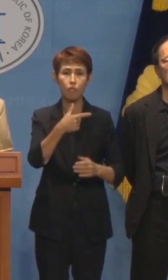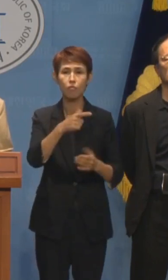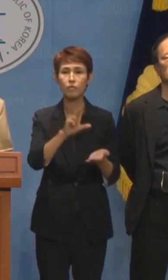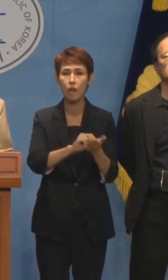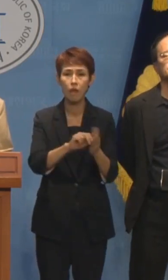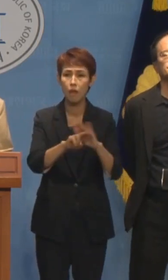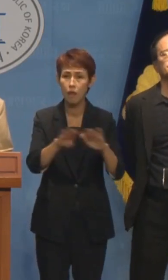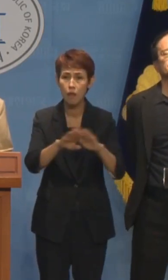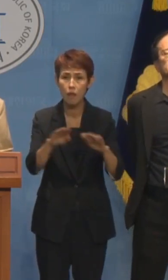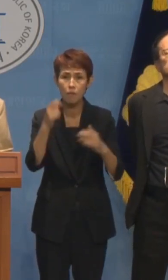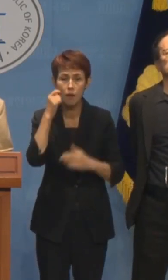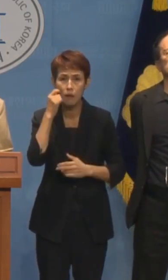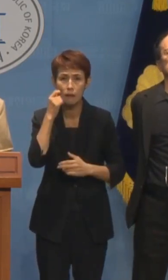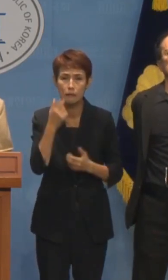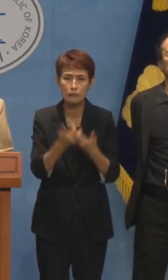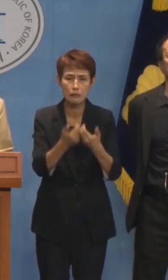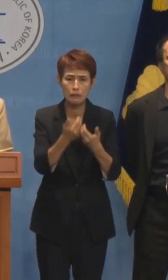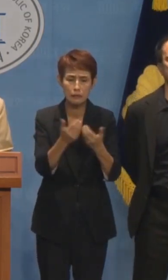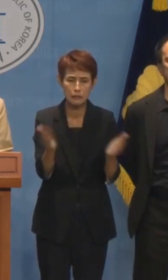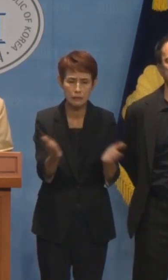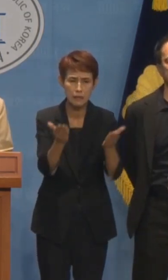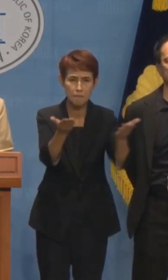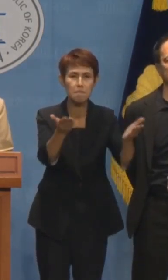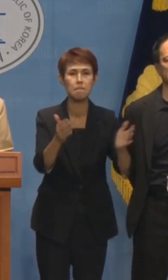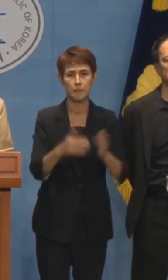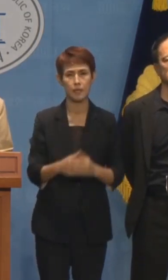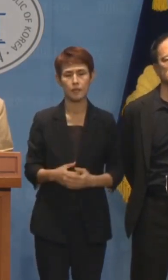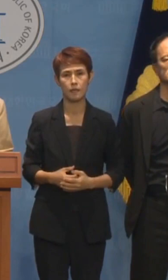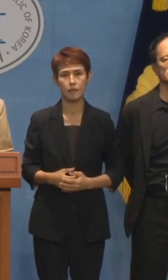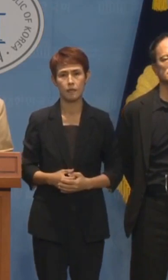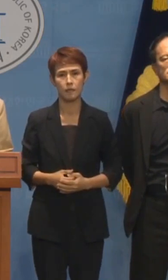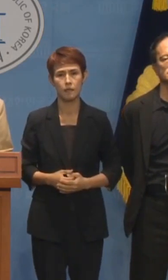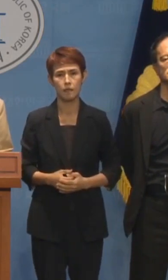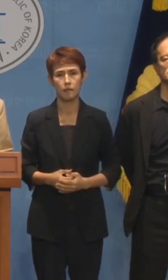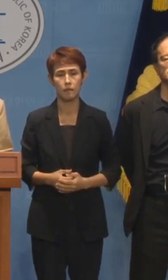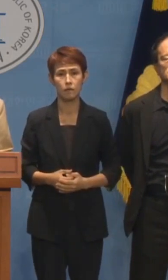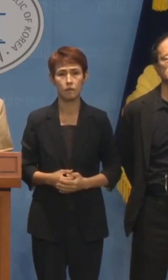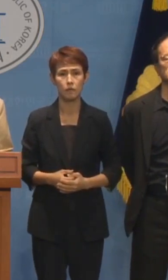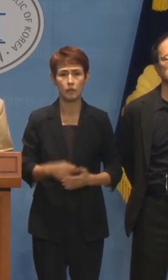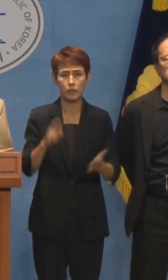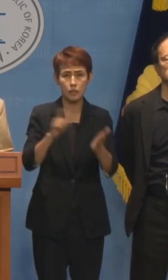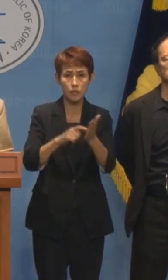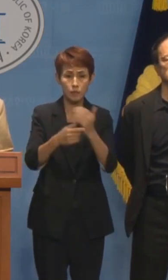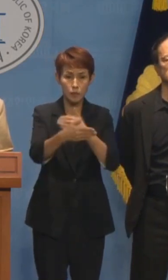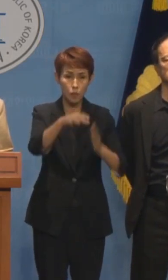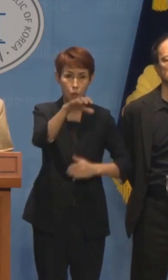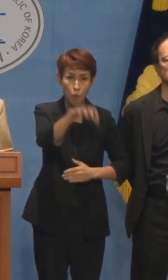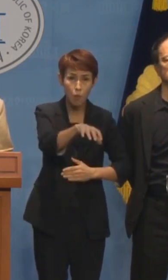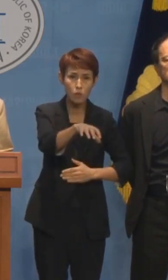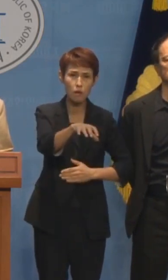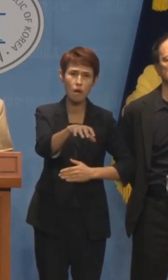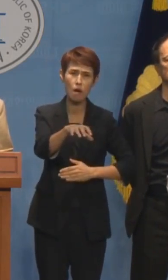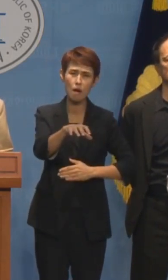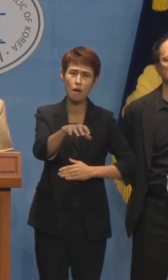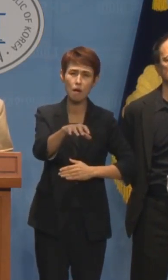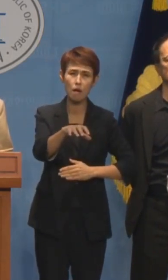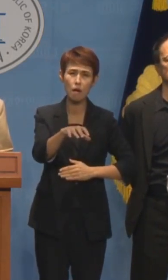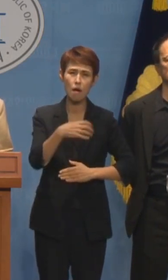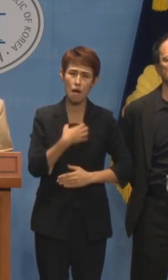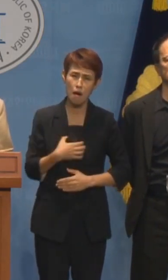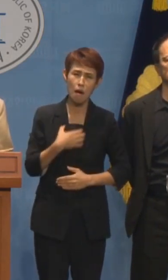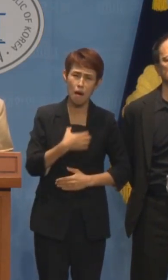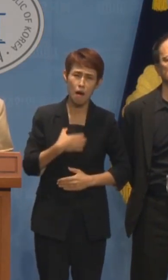갈등만 부추겼습니다 게다가 의료 게다가 응급 의료 현장에서 절규하는 국민들의 목소리는